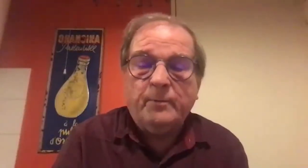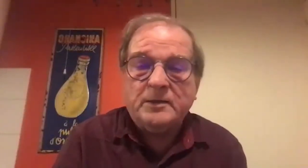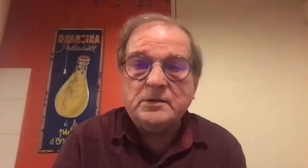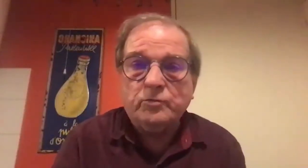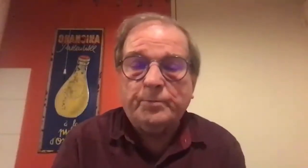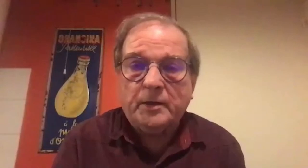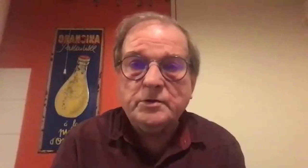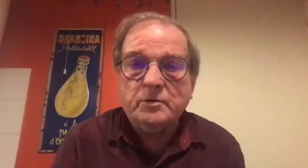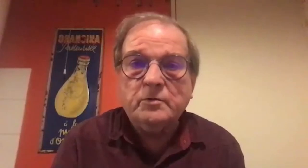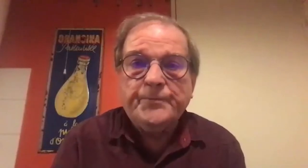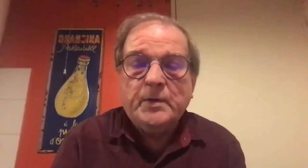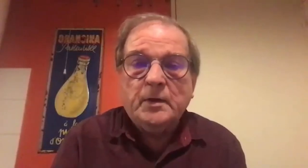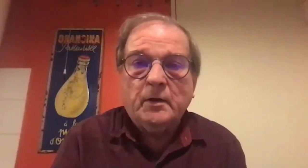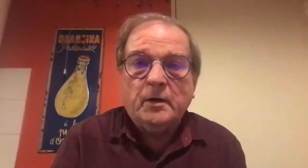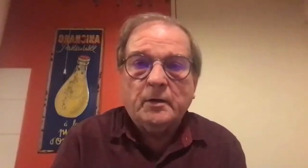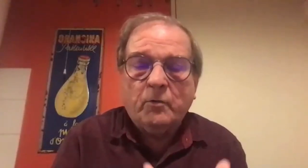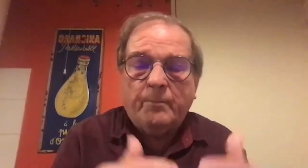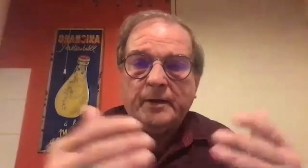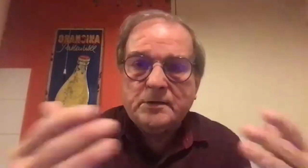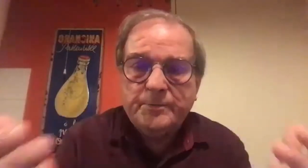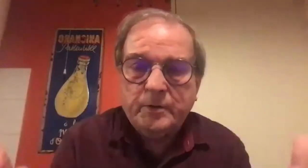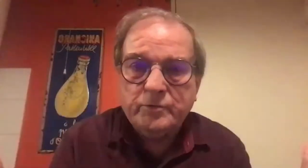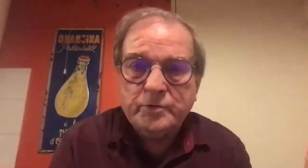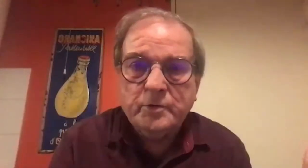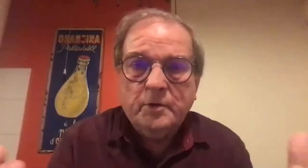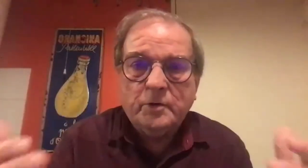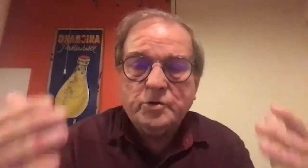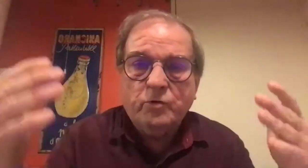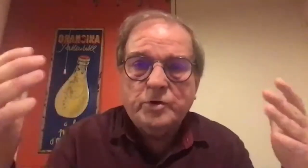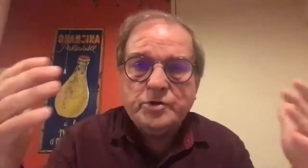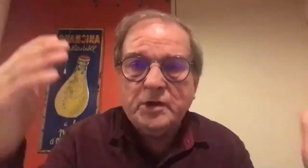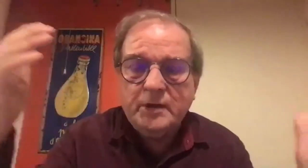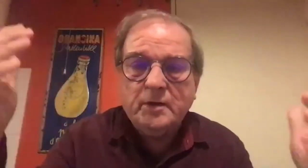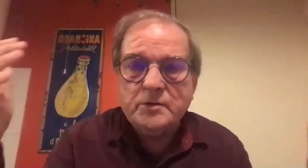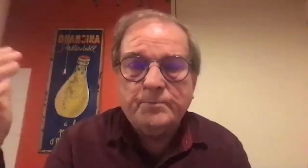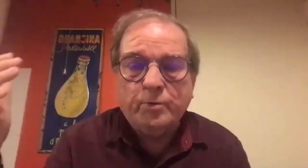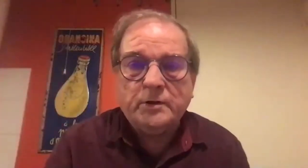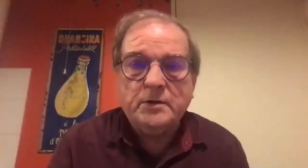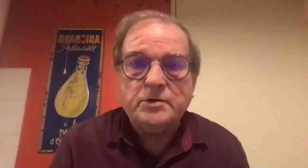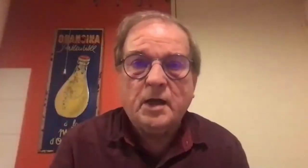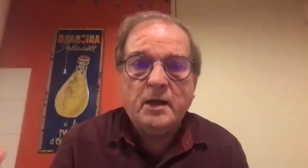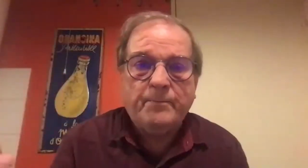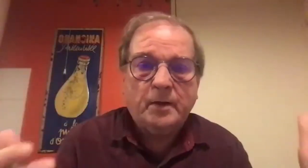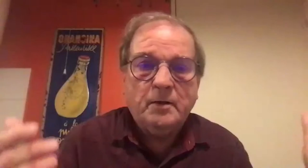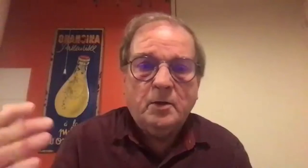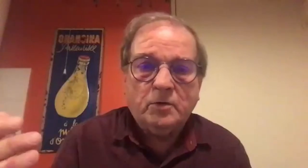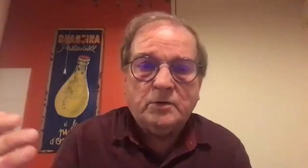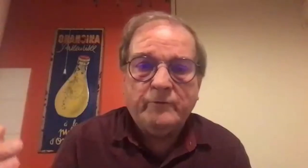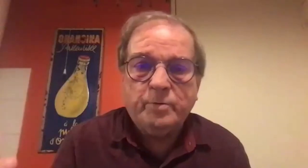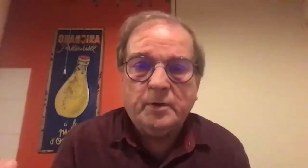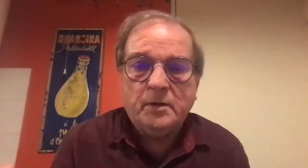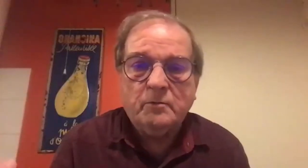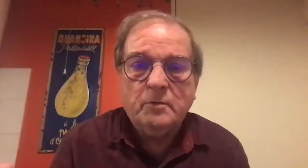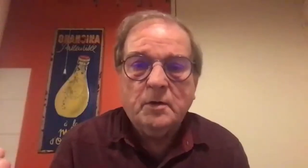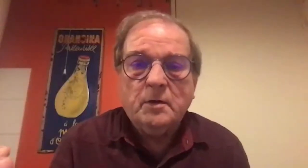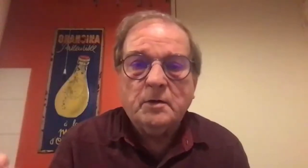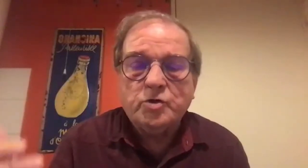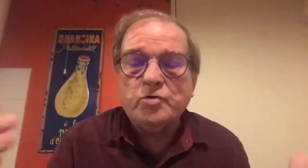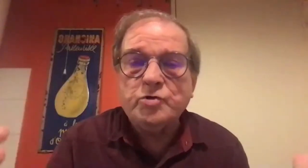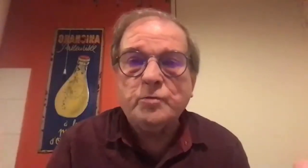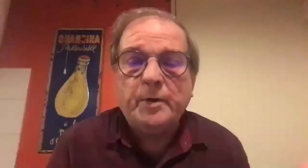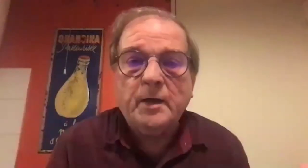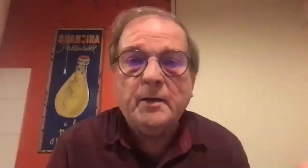da formação do partido, com o aparecimento de dois líderes importantes na época, Otávio Brandão